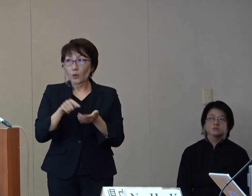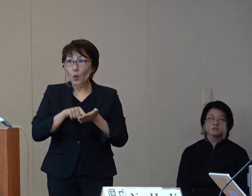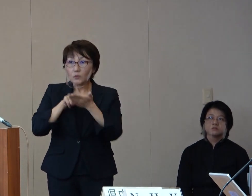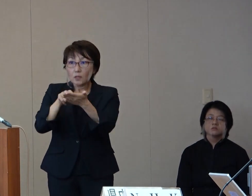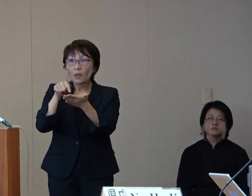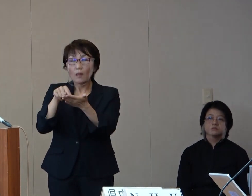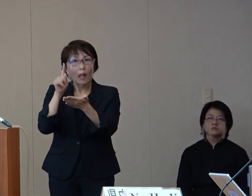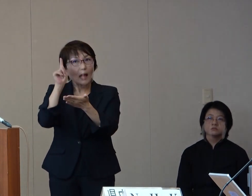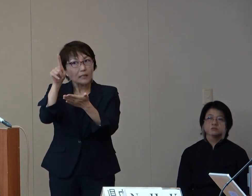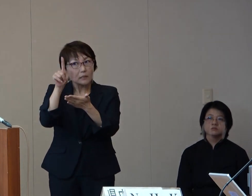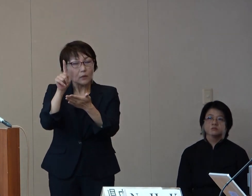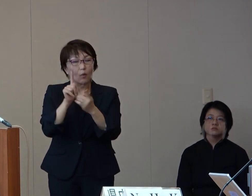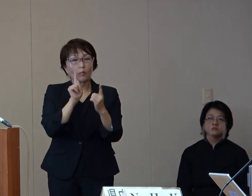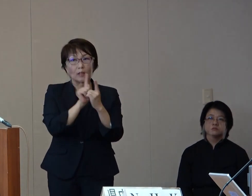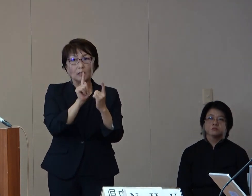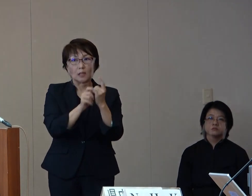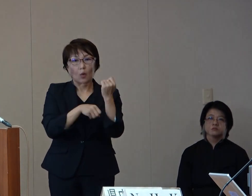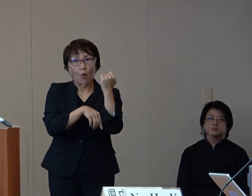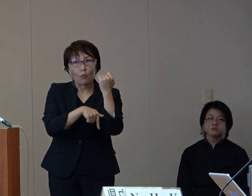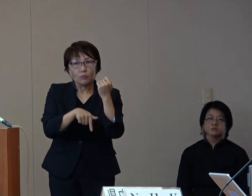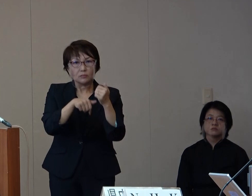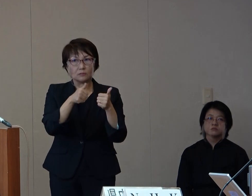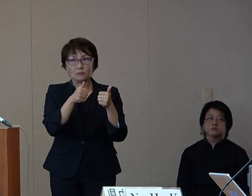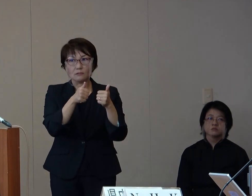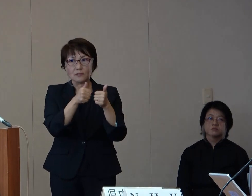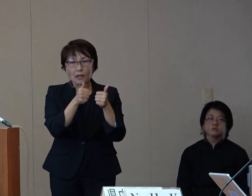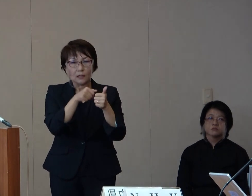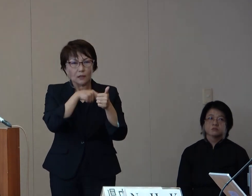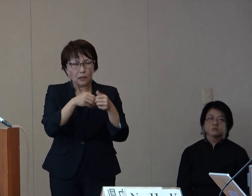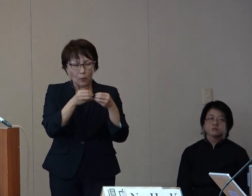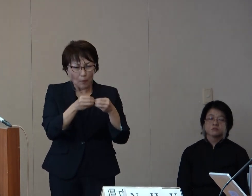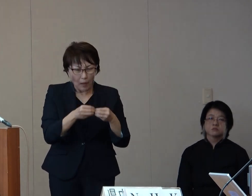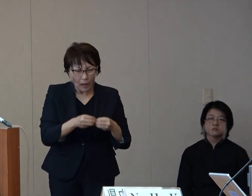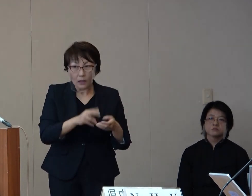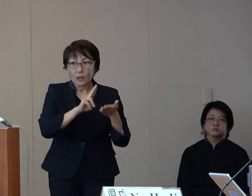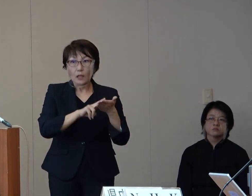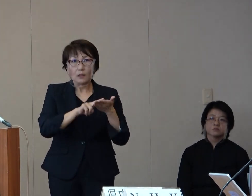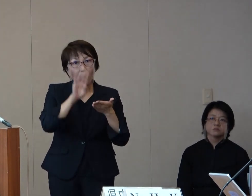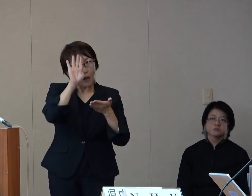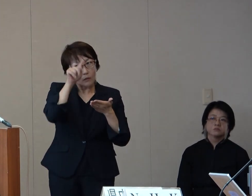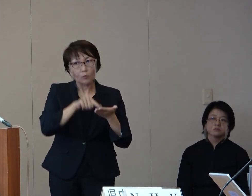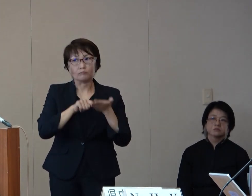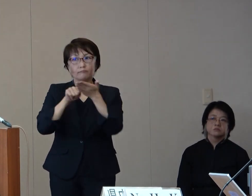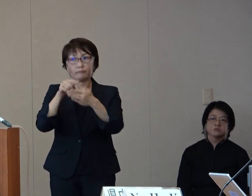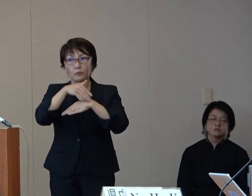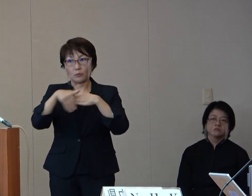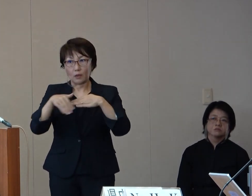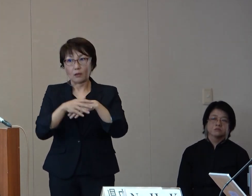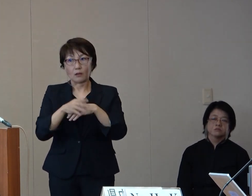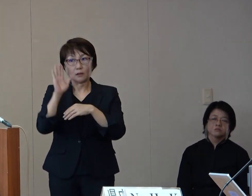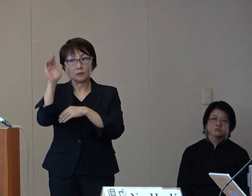日朝と本会議で詳細を受け食えてるという不明